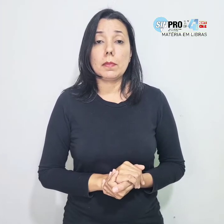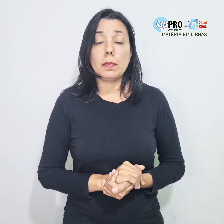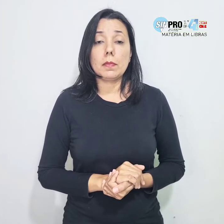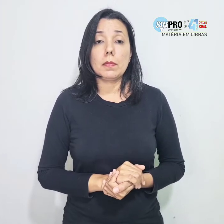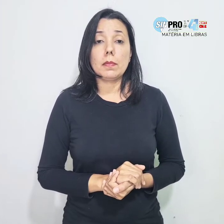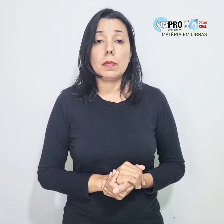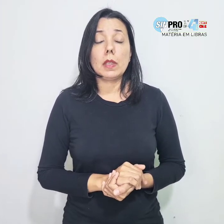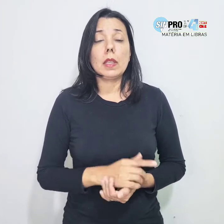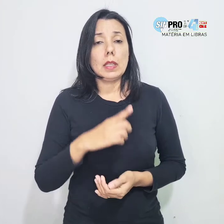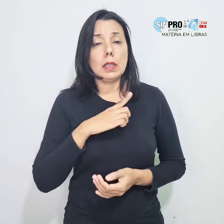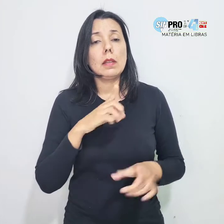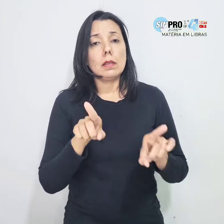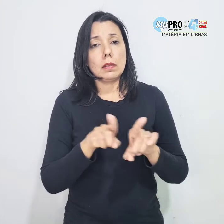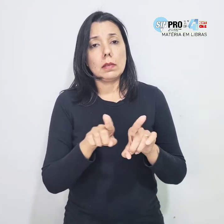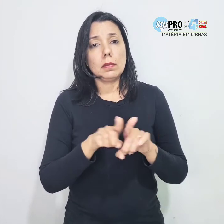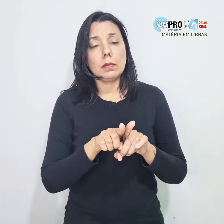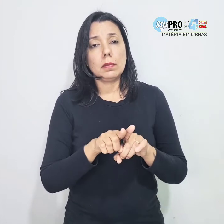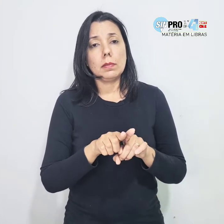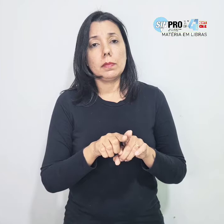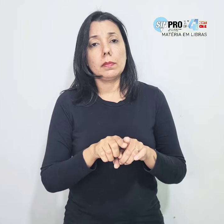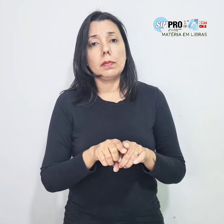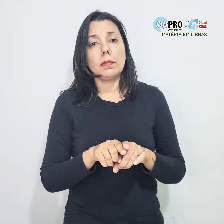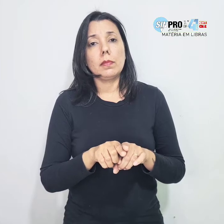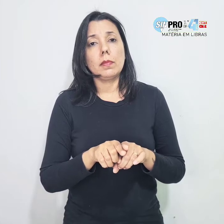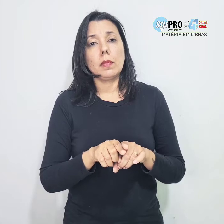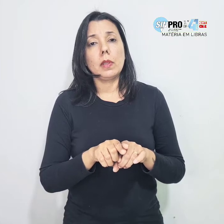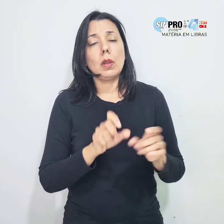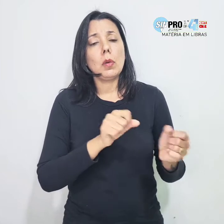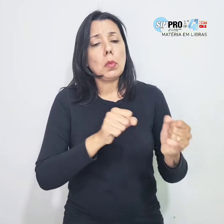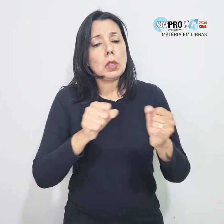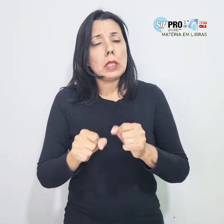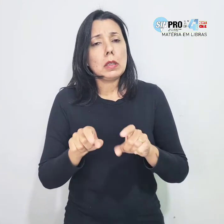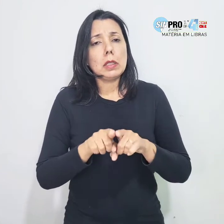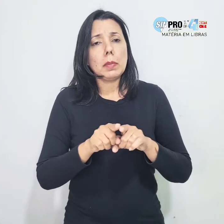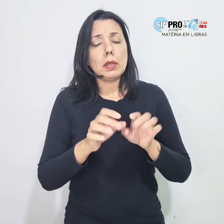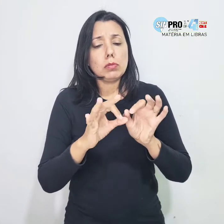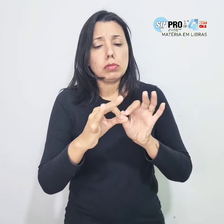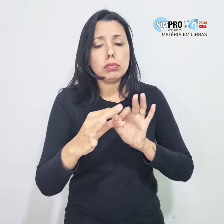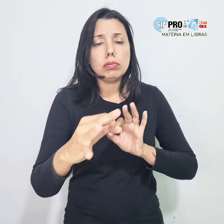E existe também um potencial dano de longo prazo para a economia.